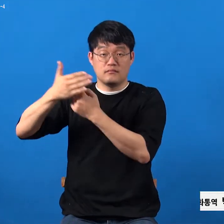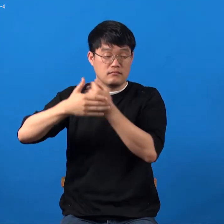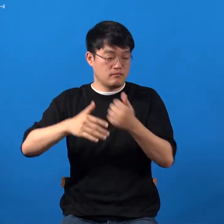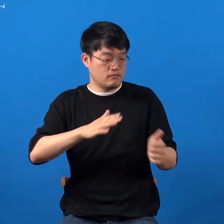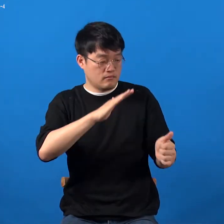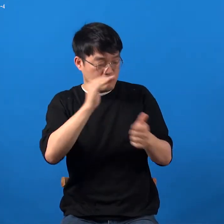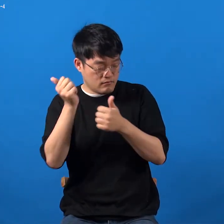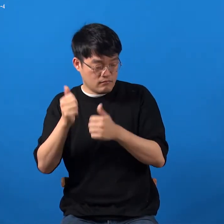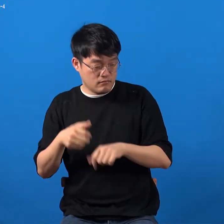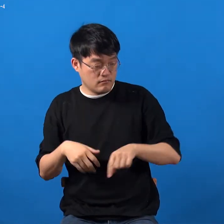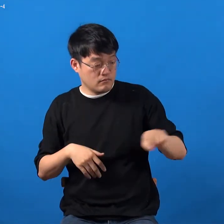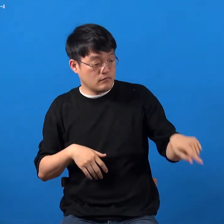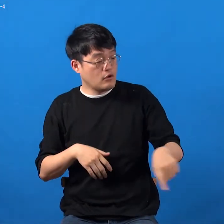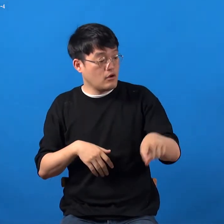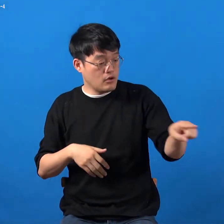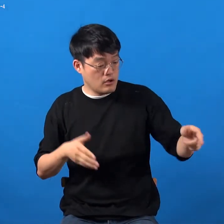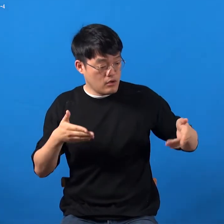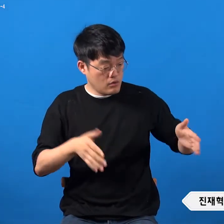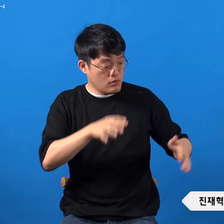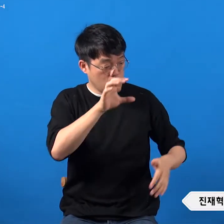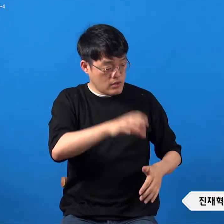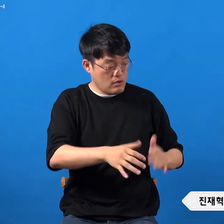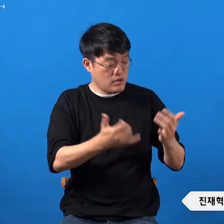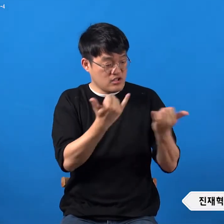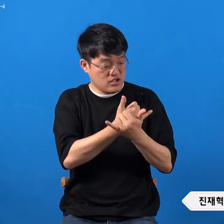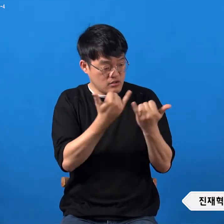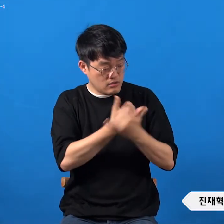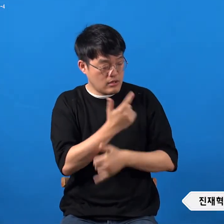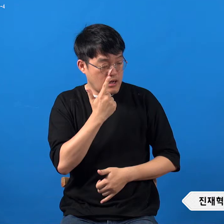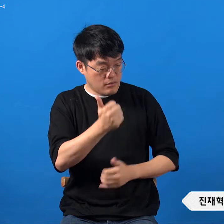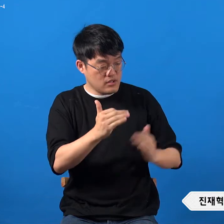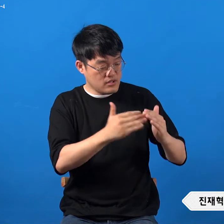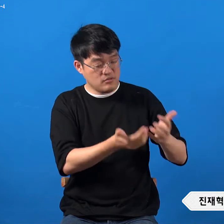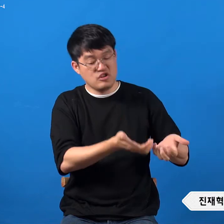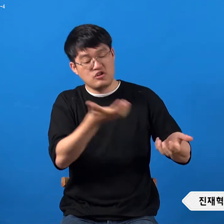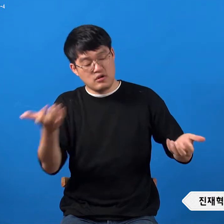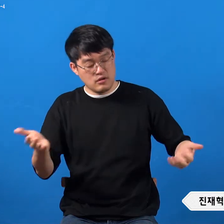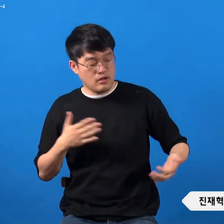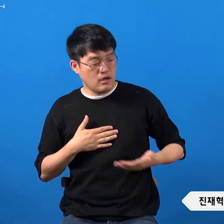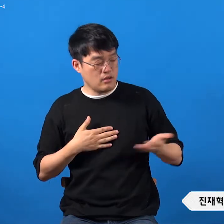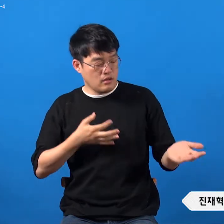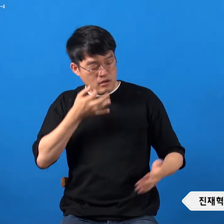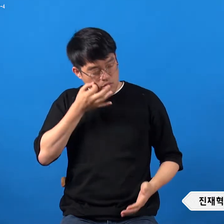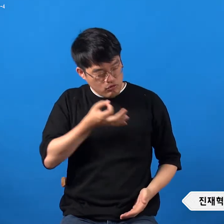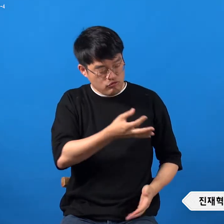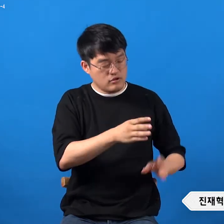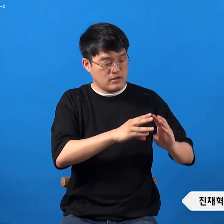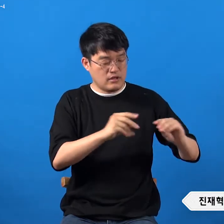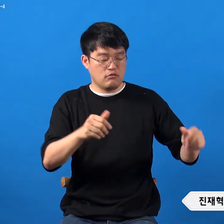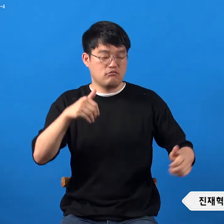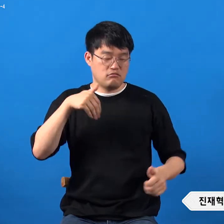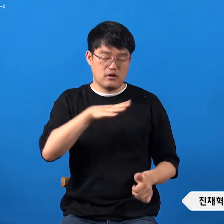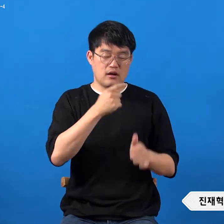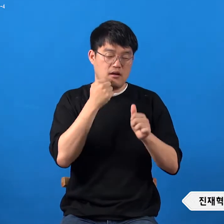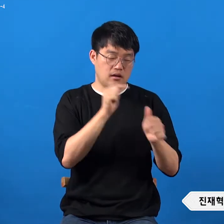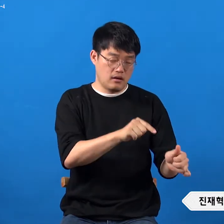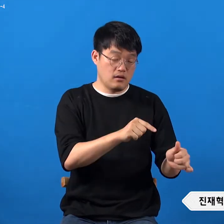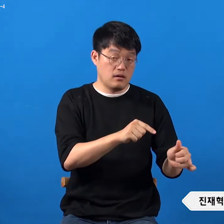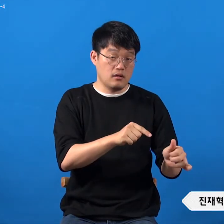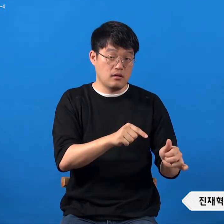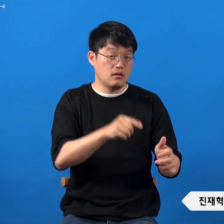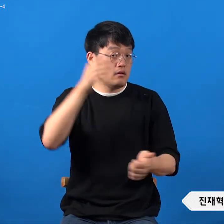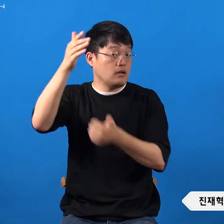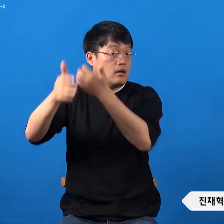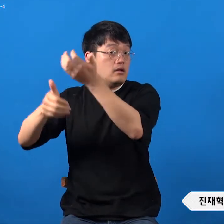부르십니다. 그리고 말씀하셨습니다. 너의 고향과 친척과 아버지의 집을 떠나 내가 내게 보여줄 땅으로